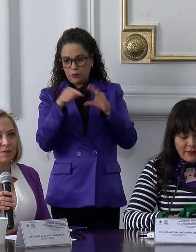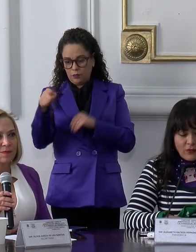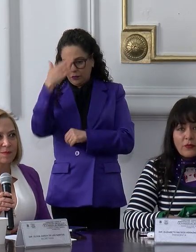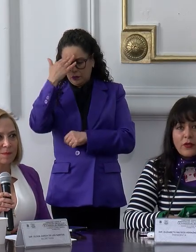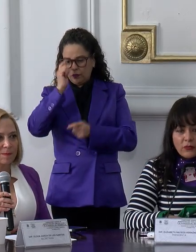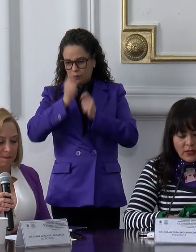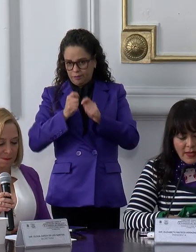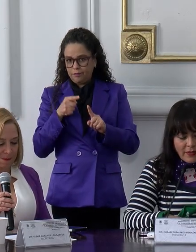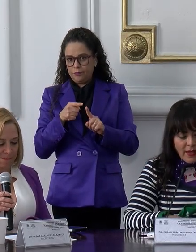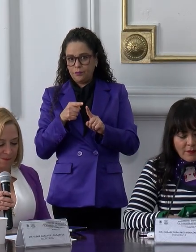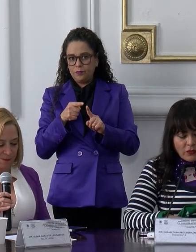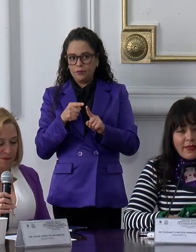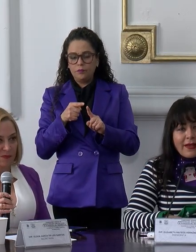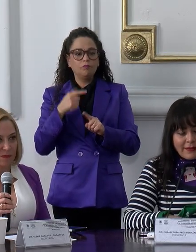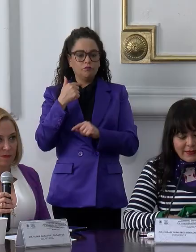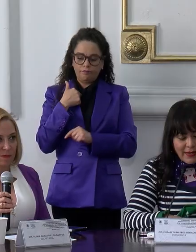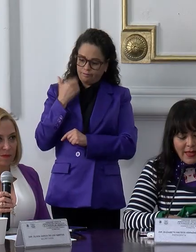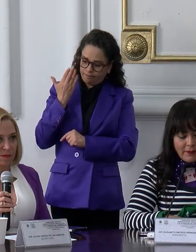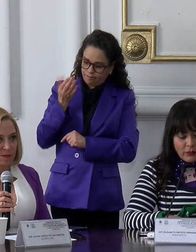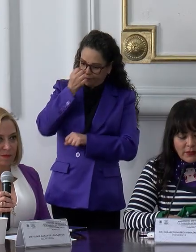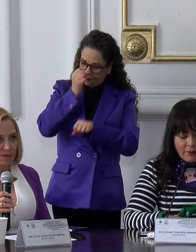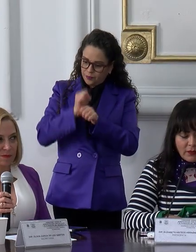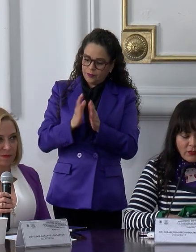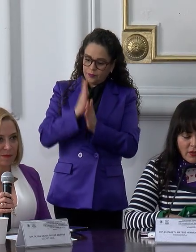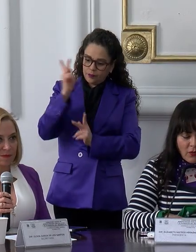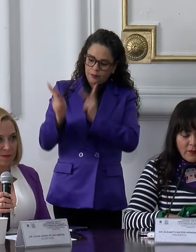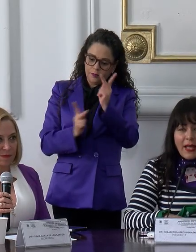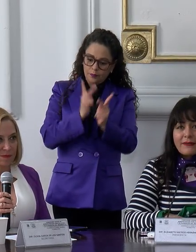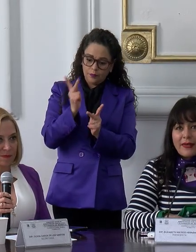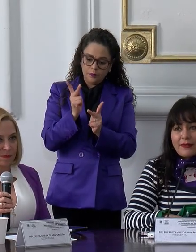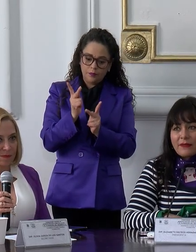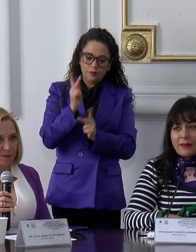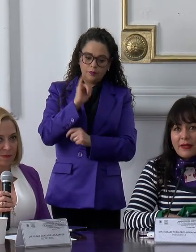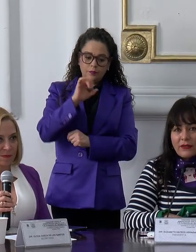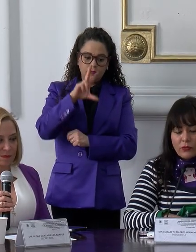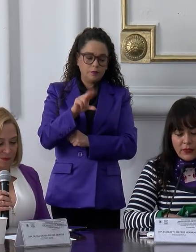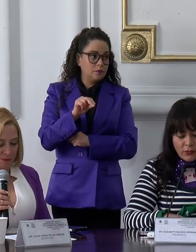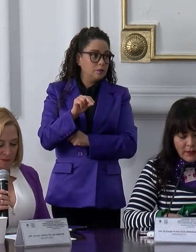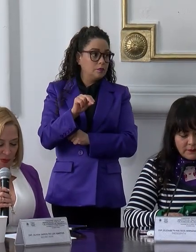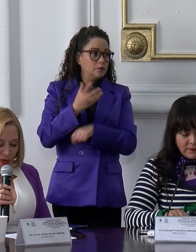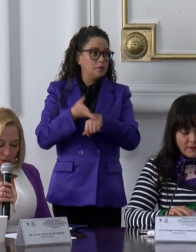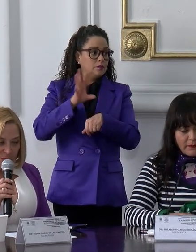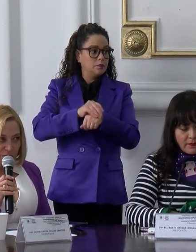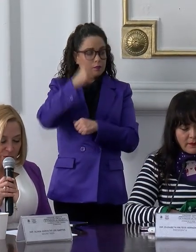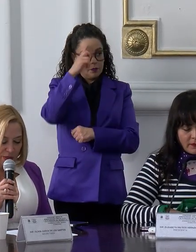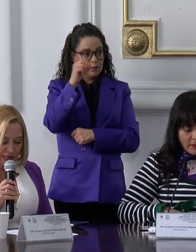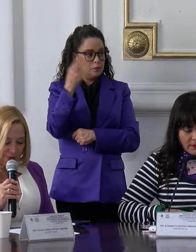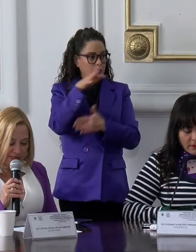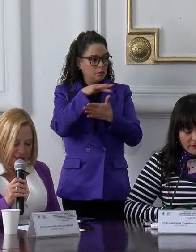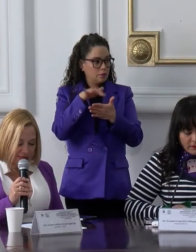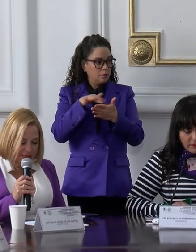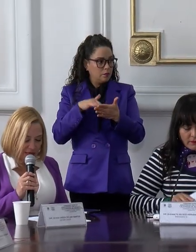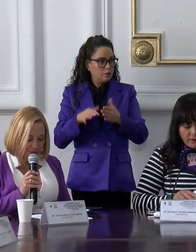integrantes de estas Comisiones Unidas, proceda a la Secretaría a preguntar en votación económica si es de dispensarse su lectura. Por instrucciones